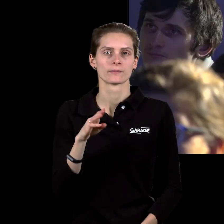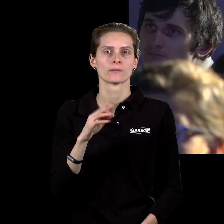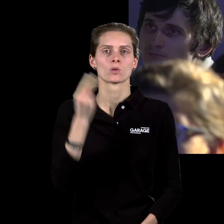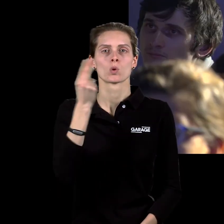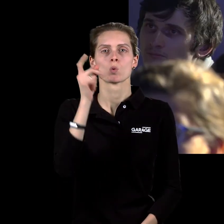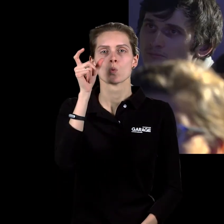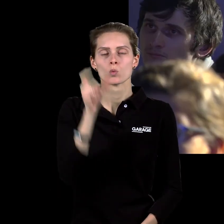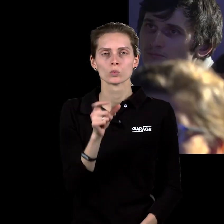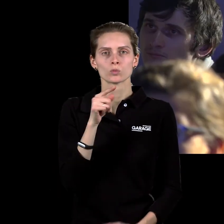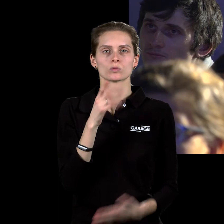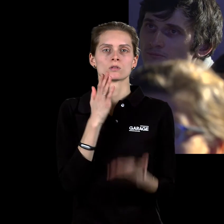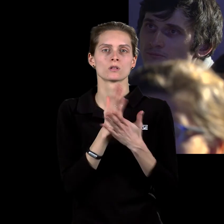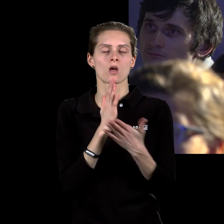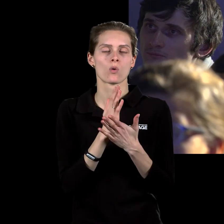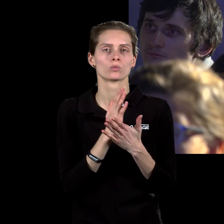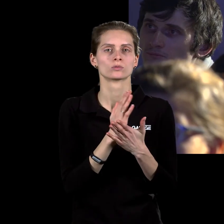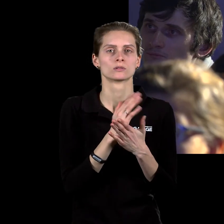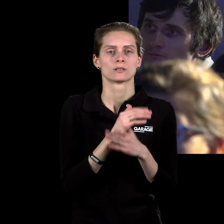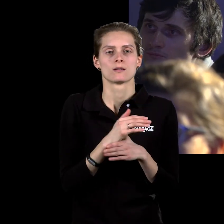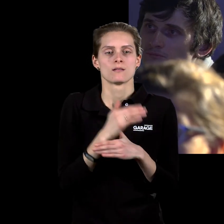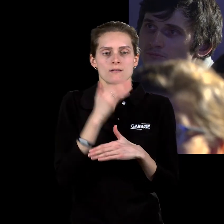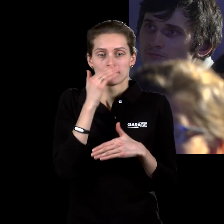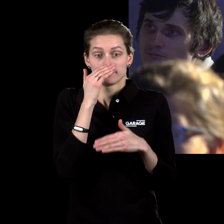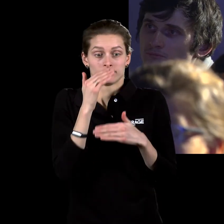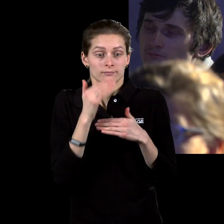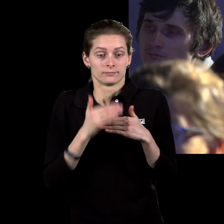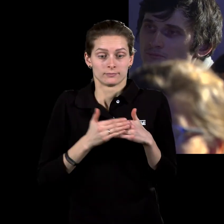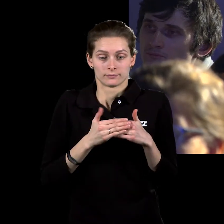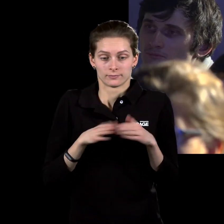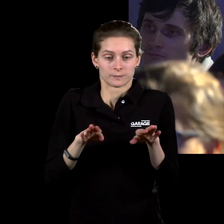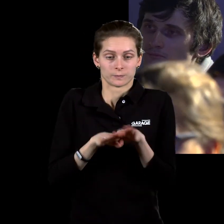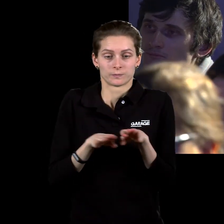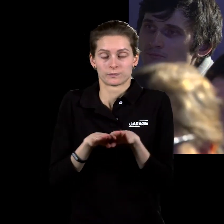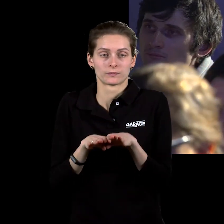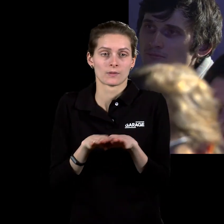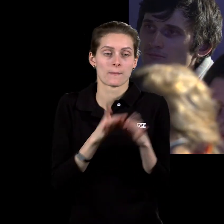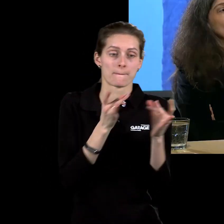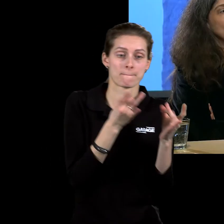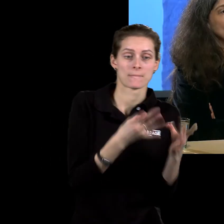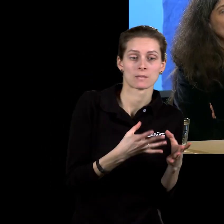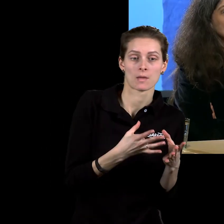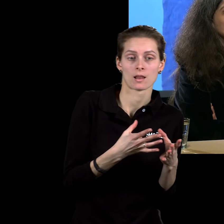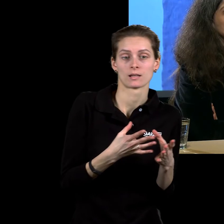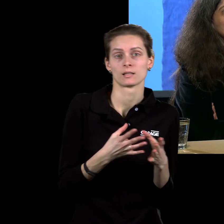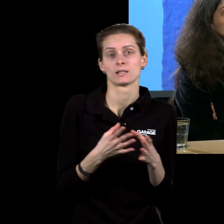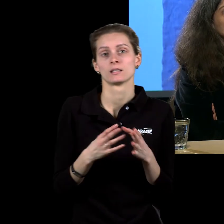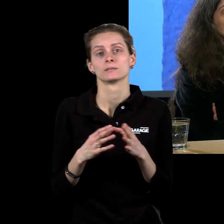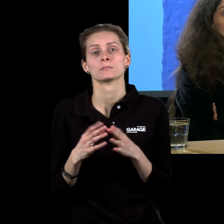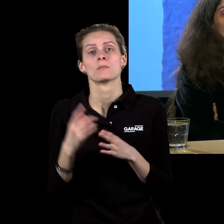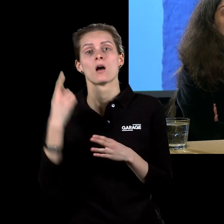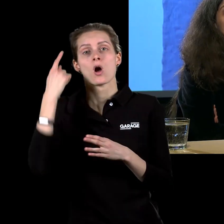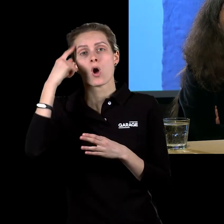художник, который находится как бы на грани, на стыке минимализма и концептуального искусства.